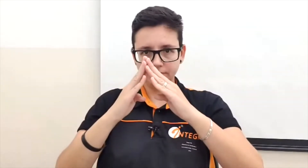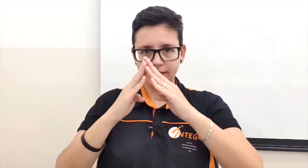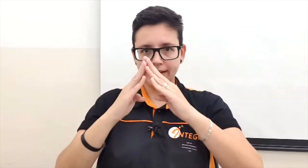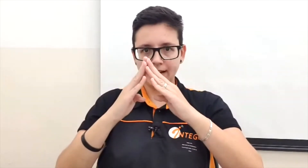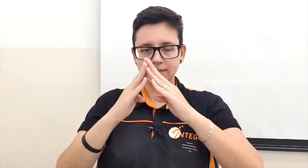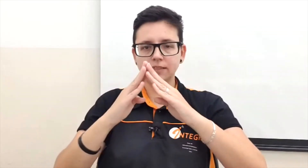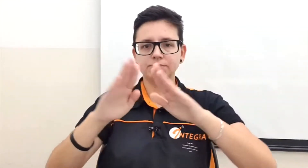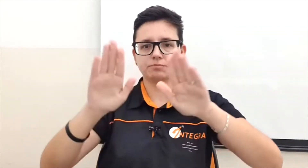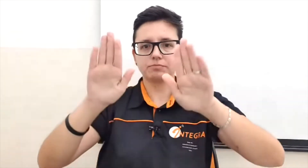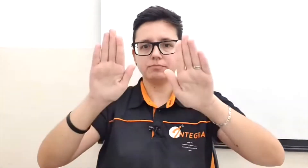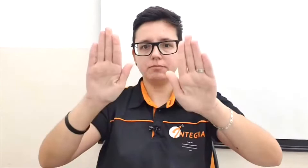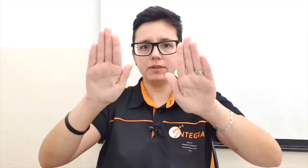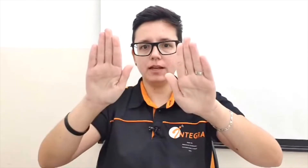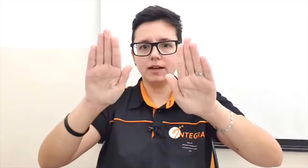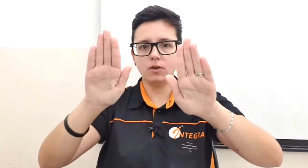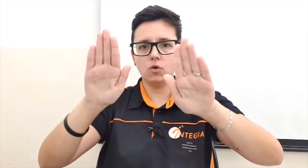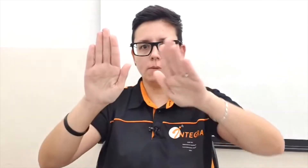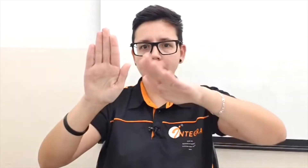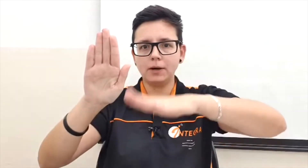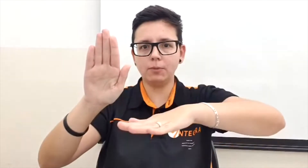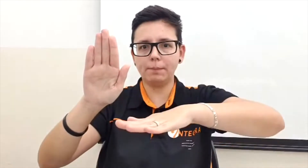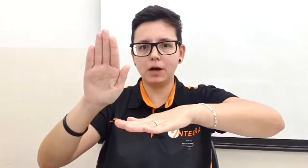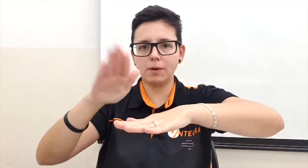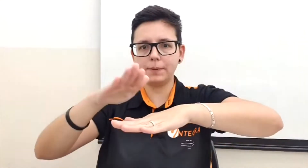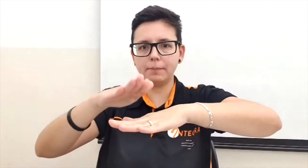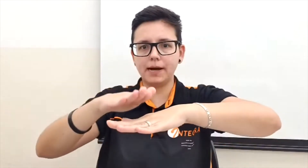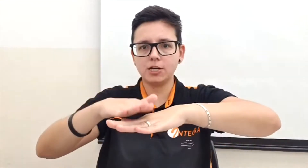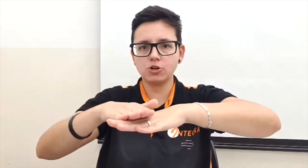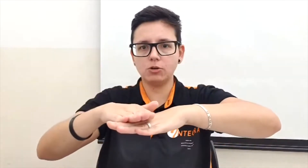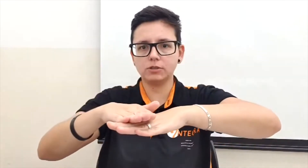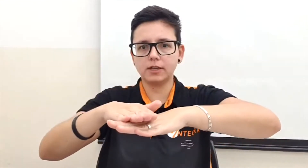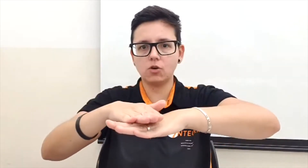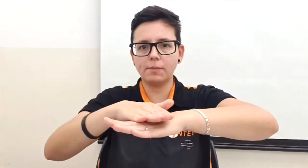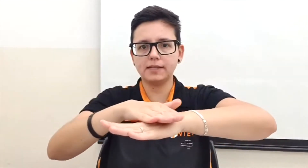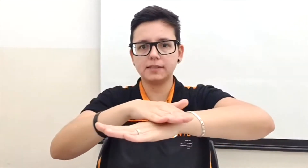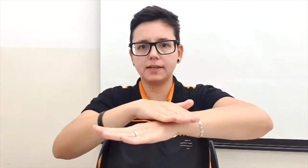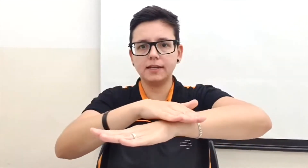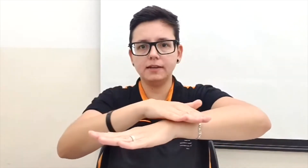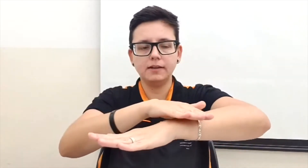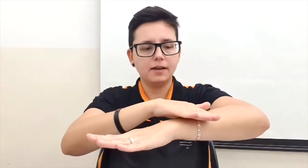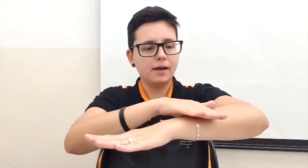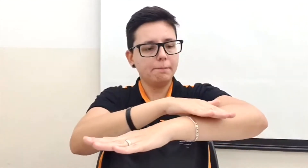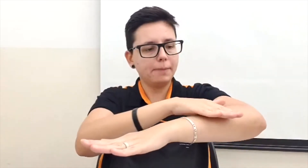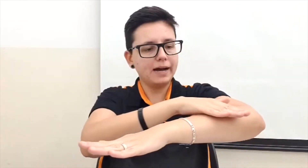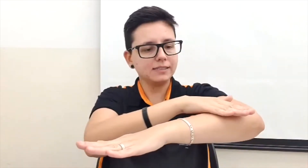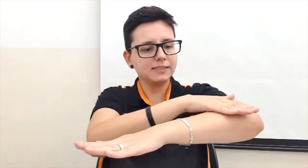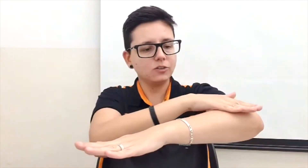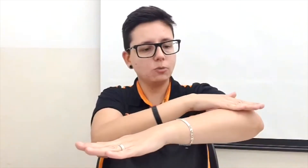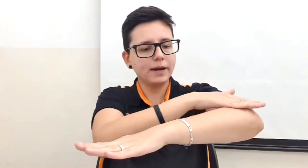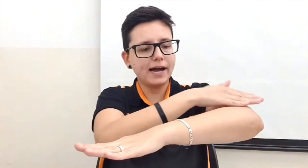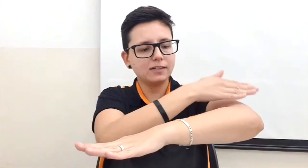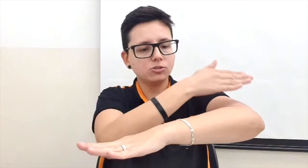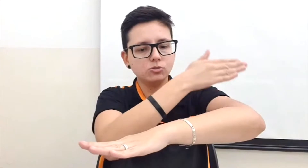Em casa. Uma palma para baixo, a outra começa aqui. Passa no